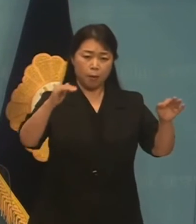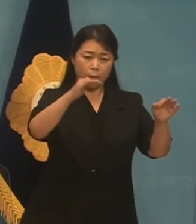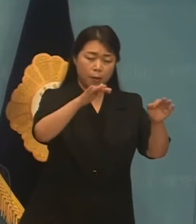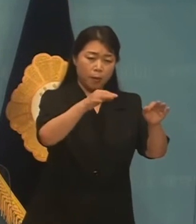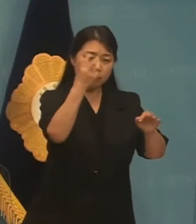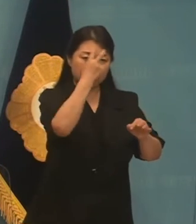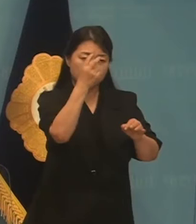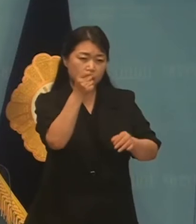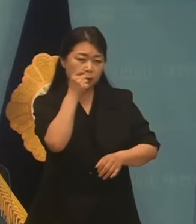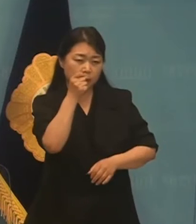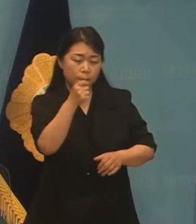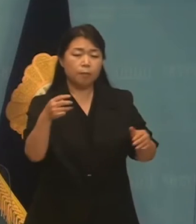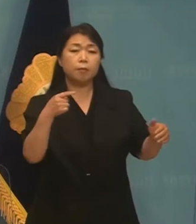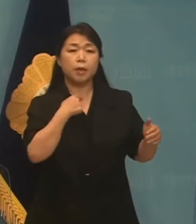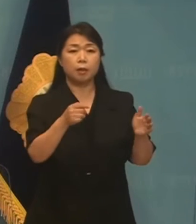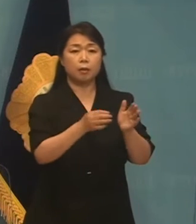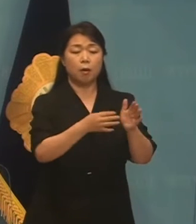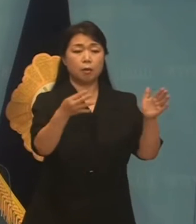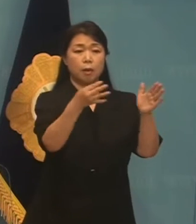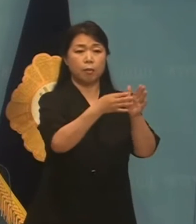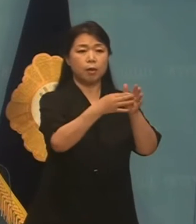추적해온 사단법인